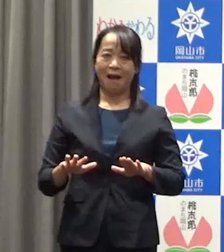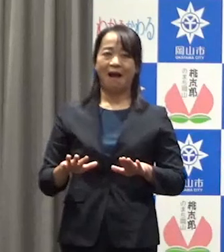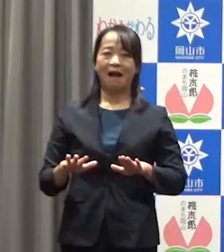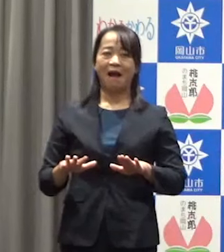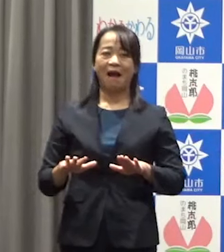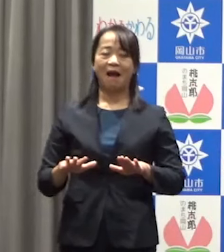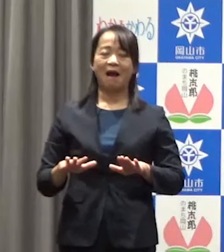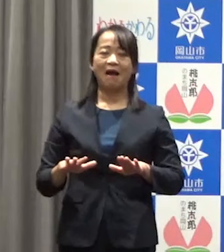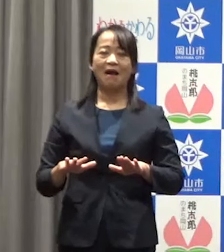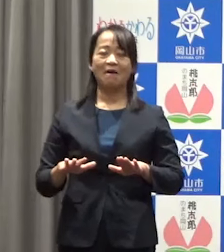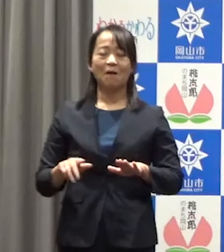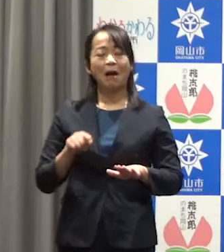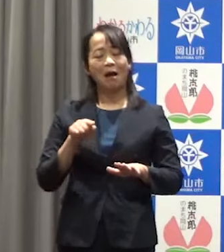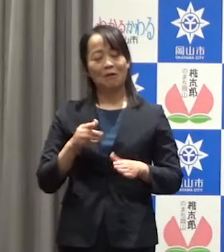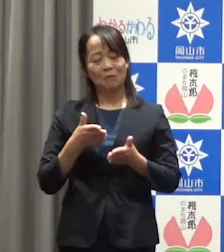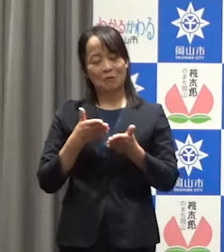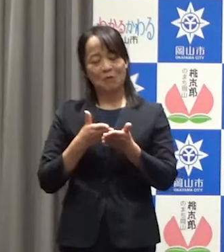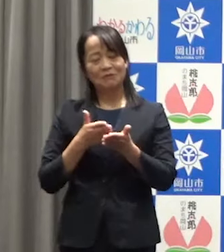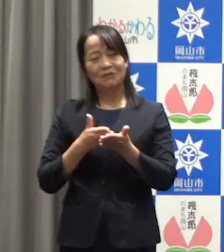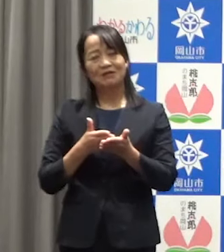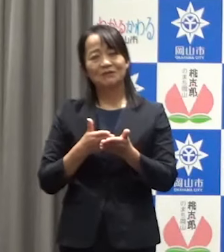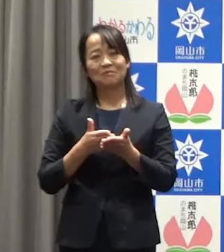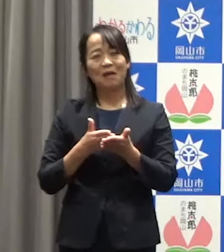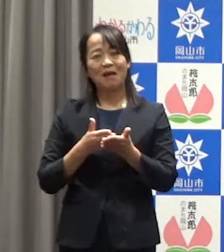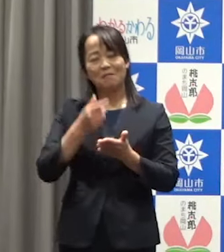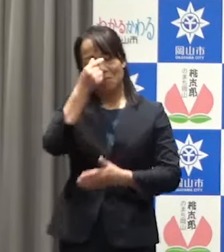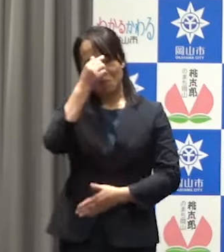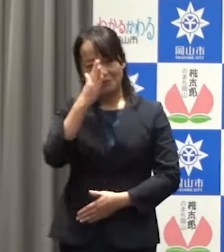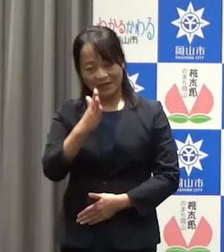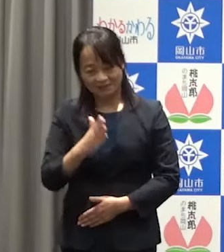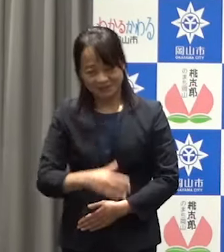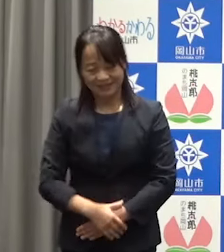このコメントにとどめさせていただければと思います。